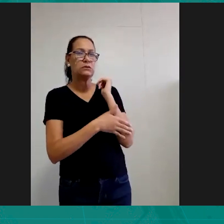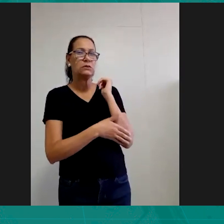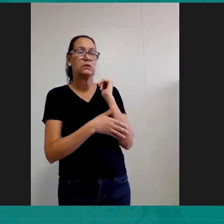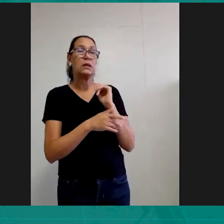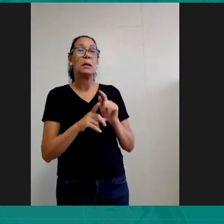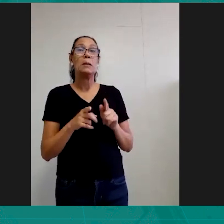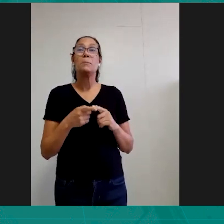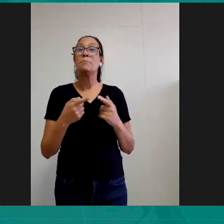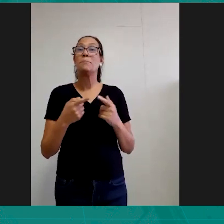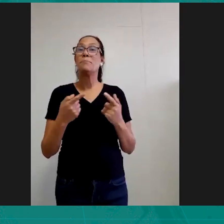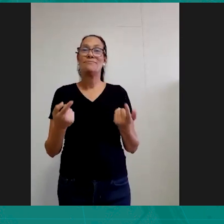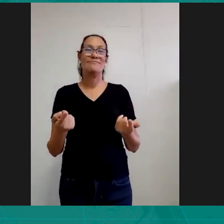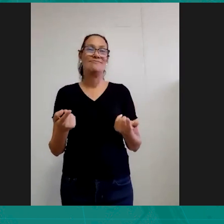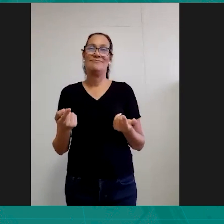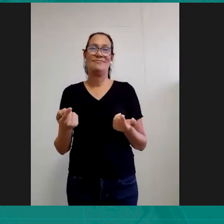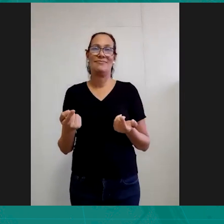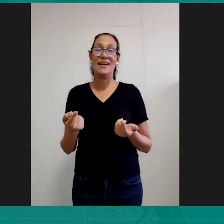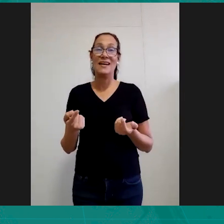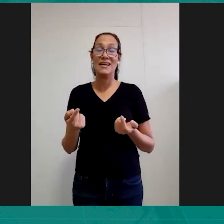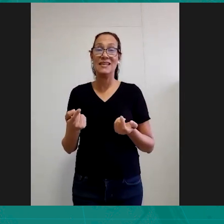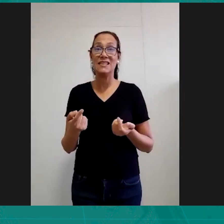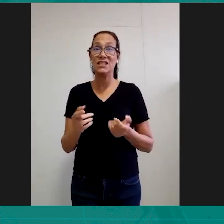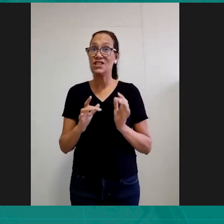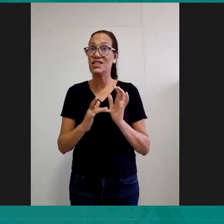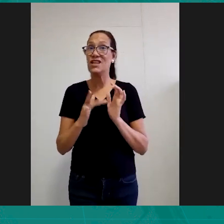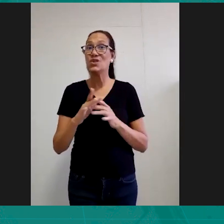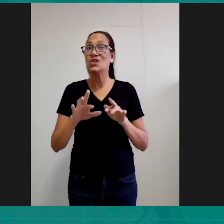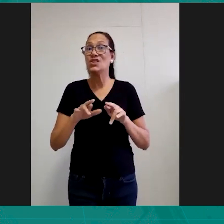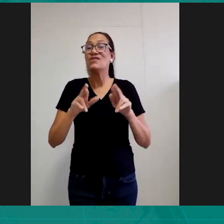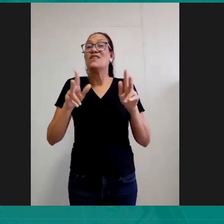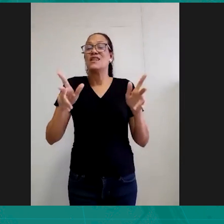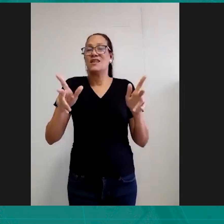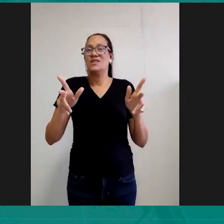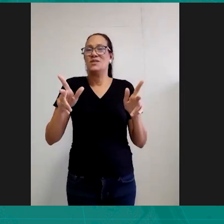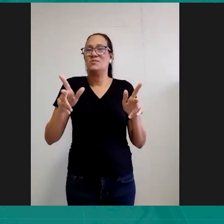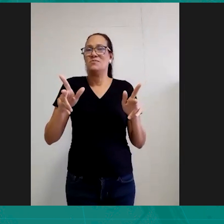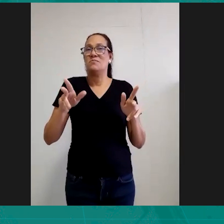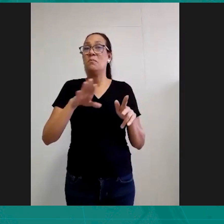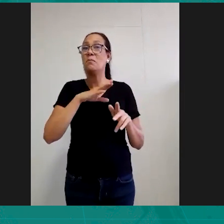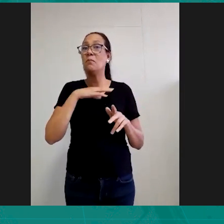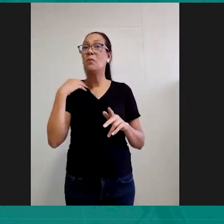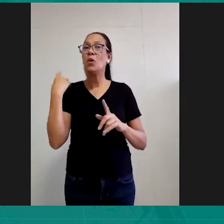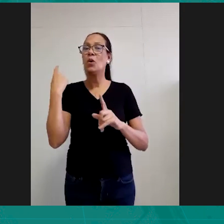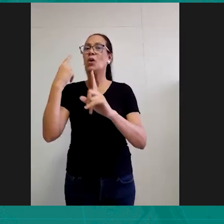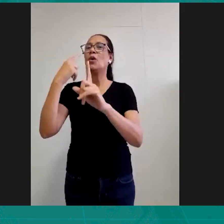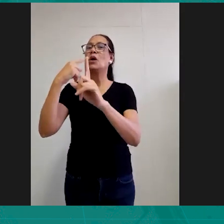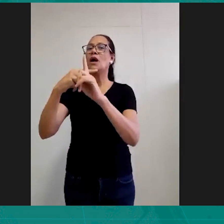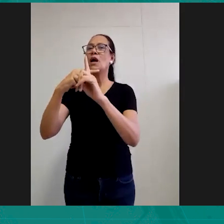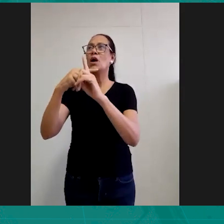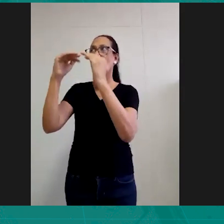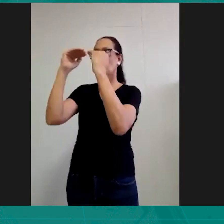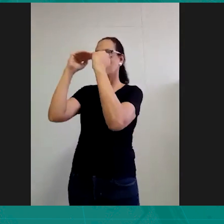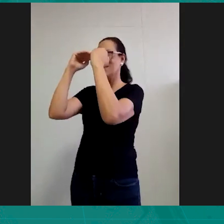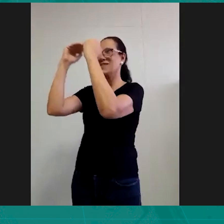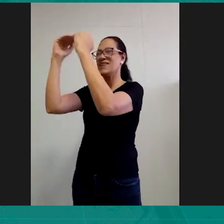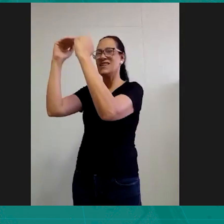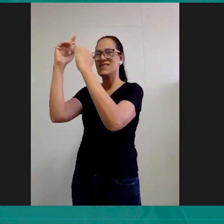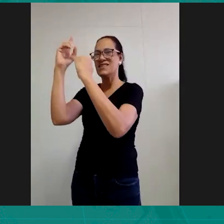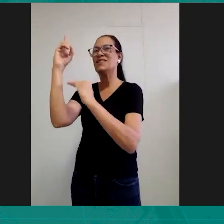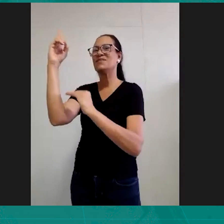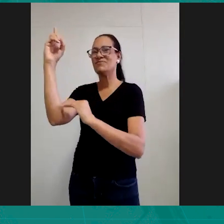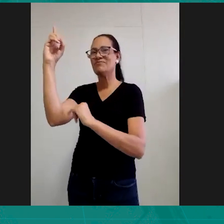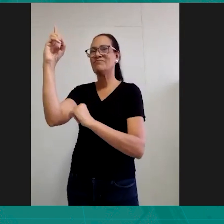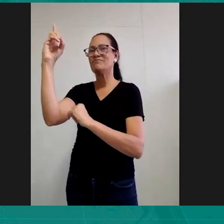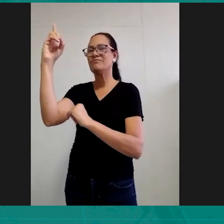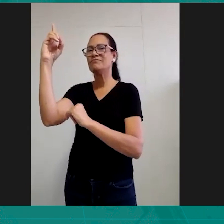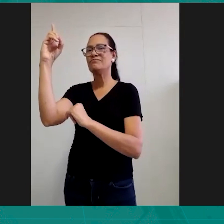quis. Como é que eu digo isso? João 10. Vamos terminar aqui. João 10, versículo 17. Versículo